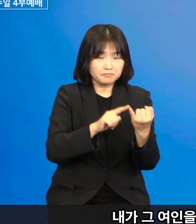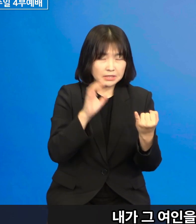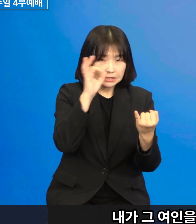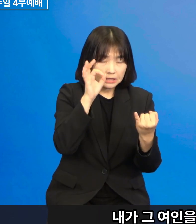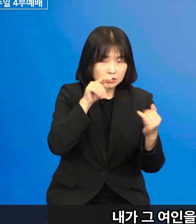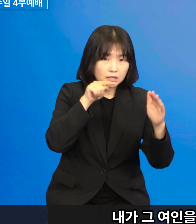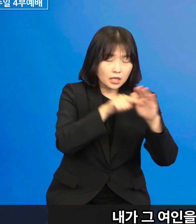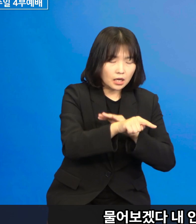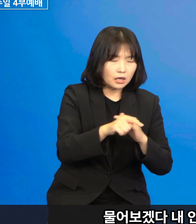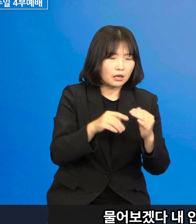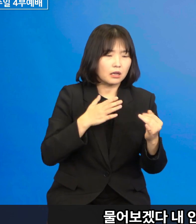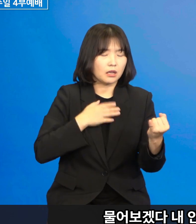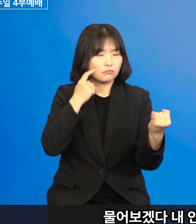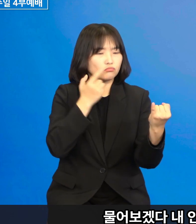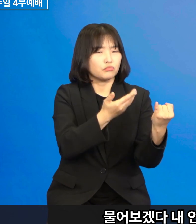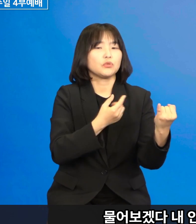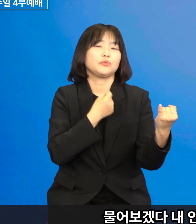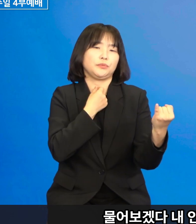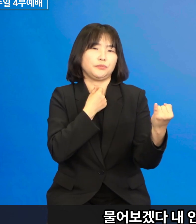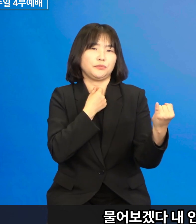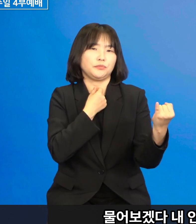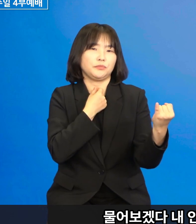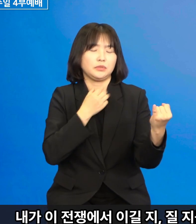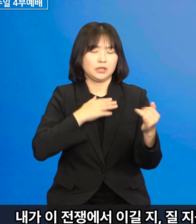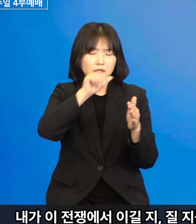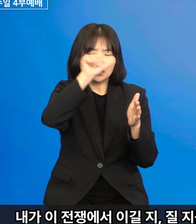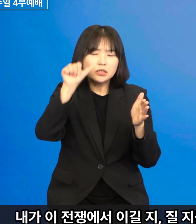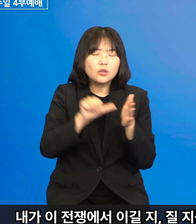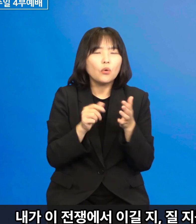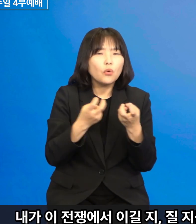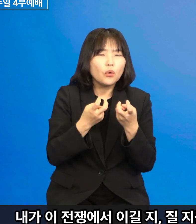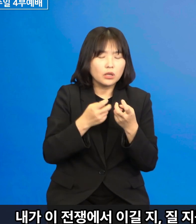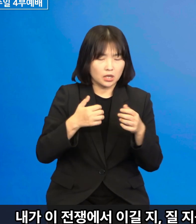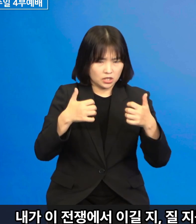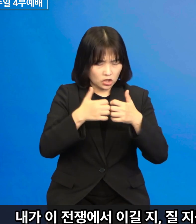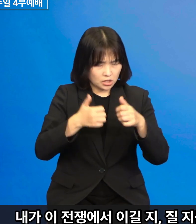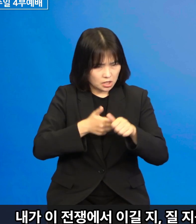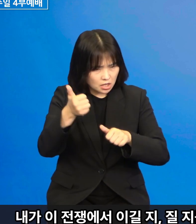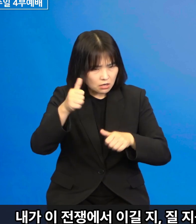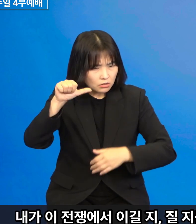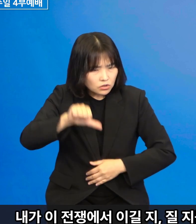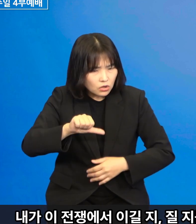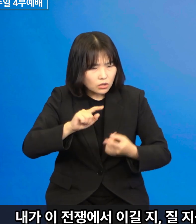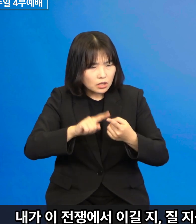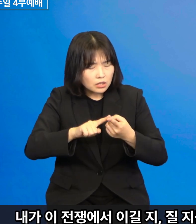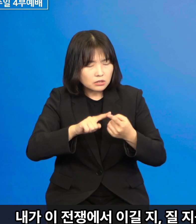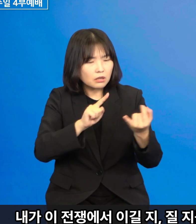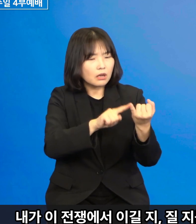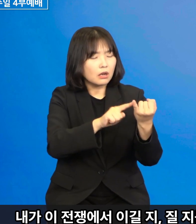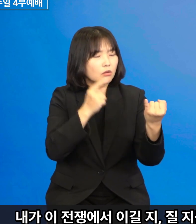찾아가서 뭐 하겠다? 물어보겠다. 내 인생이 어떻게 될 것인지, 내가 이 전쟁에서 이길지 질지를 거기에 물어보고 전쟁에